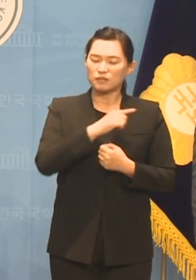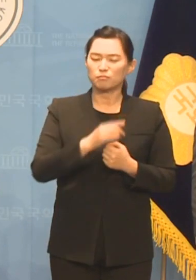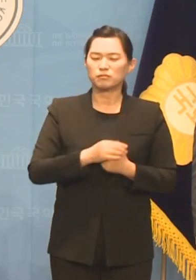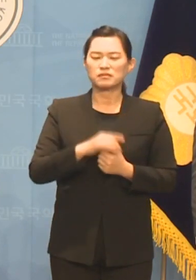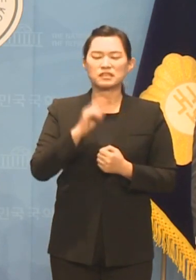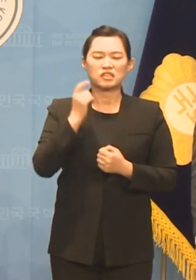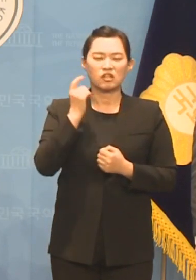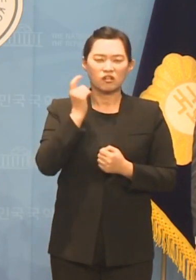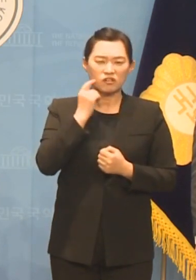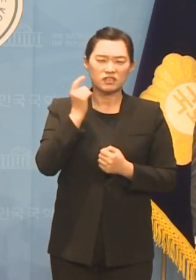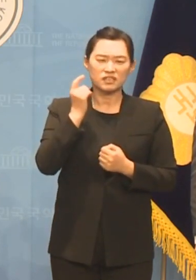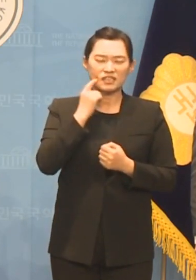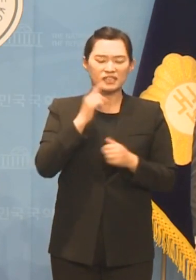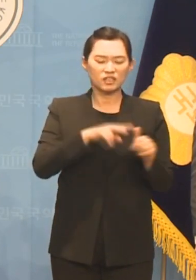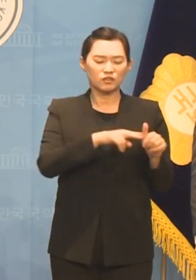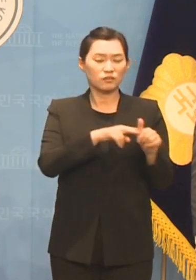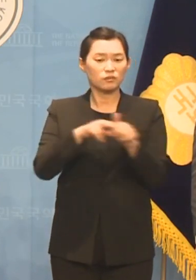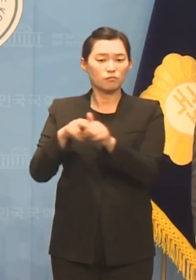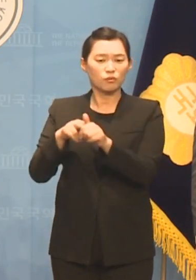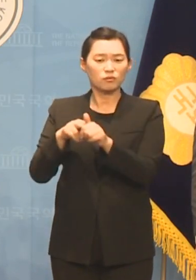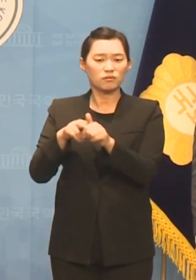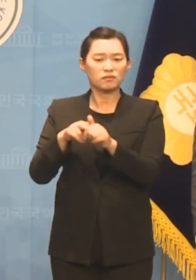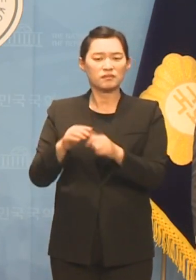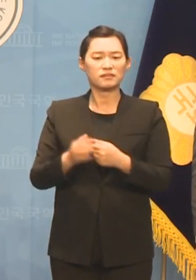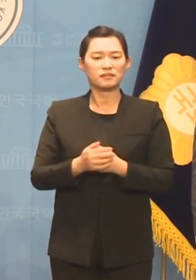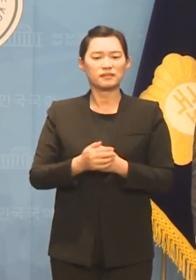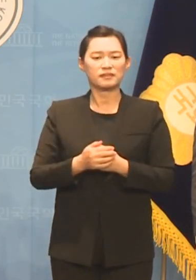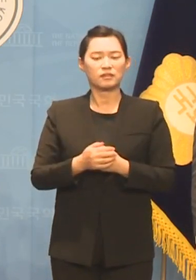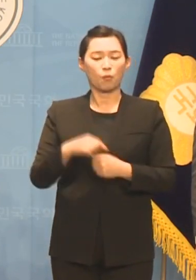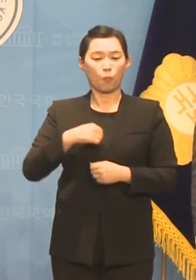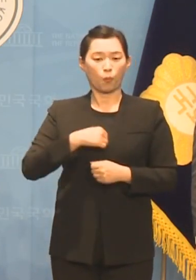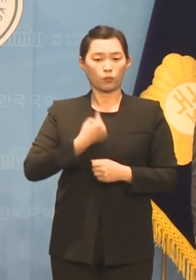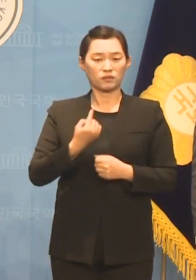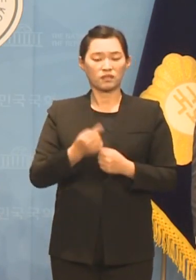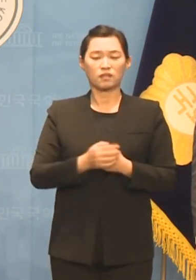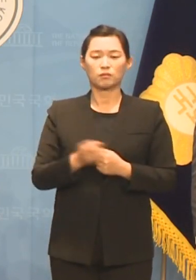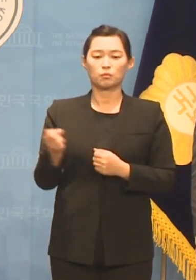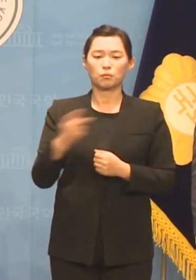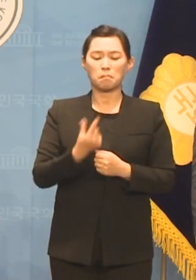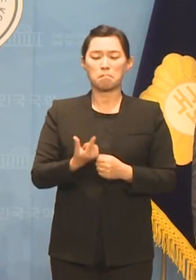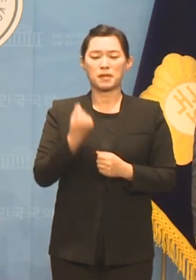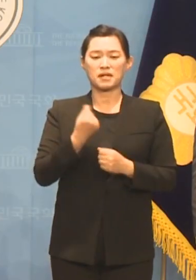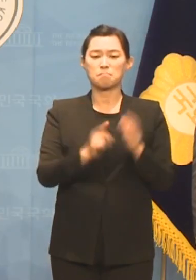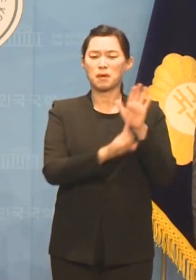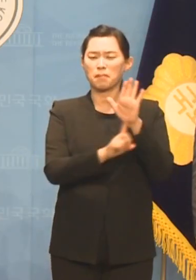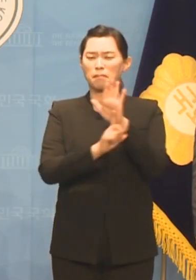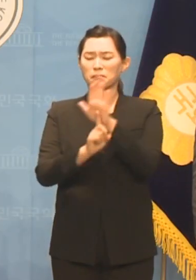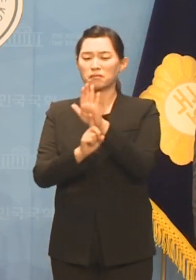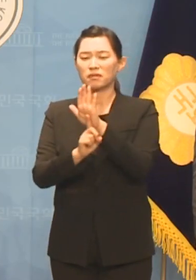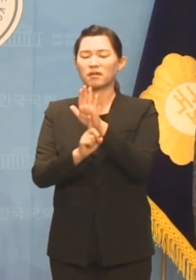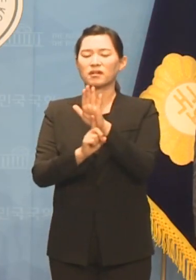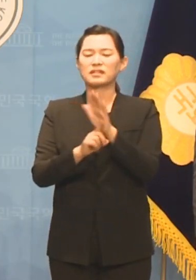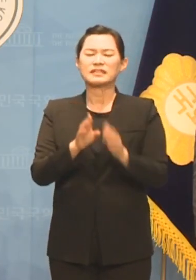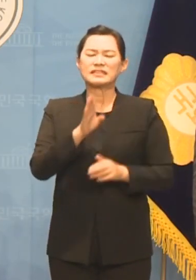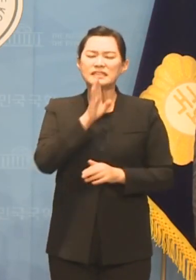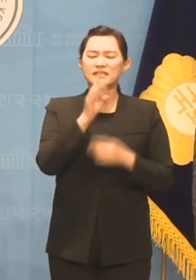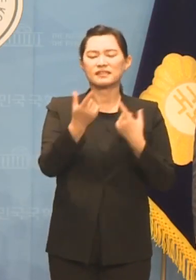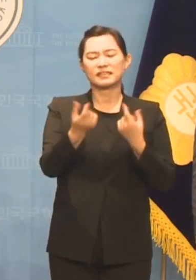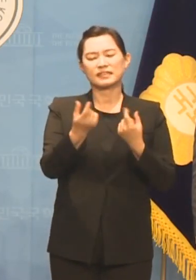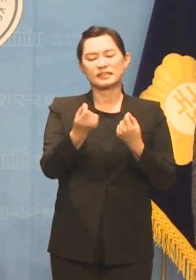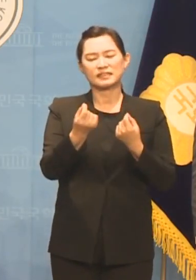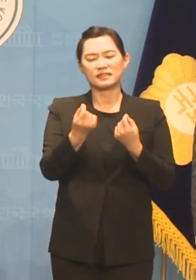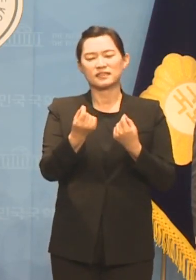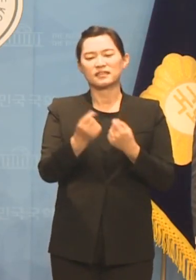허위 정보를 단독 또는 속보와 같은 표현을 사용해서 사실처럼